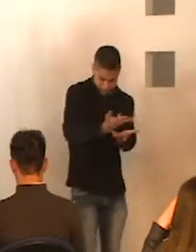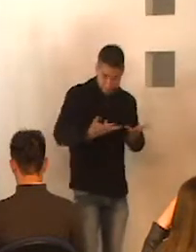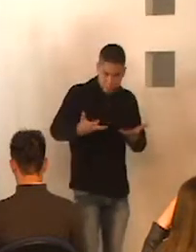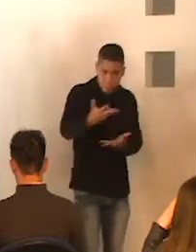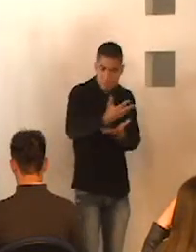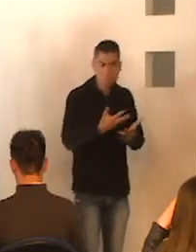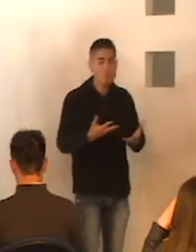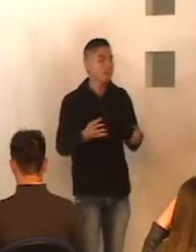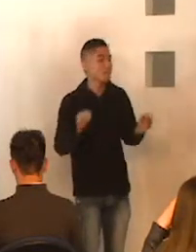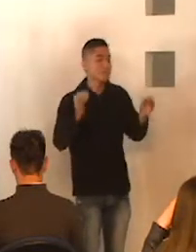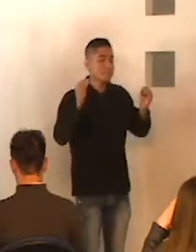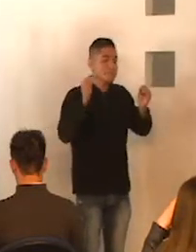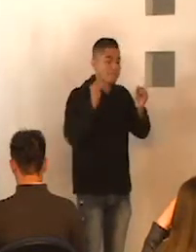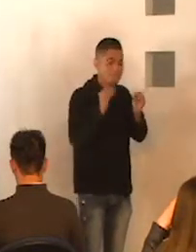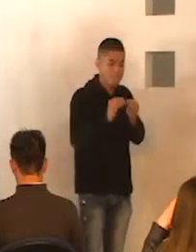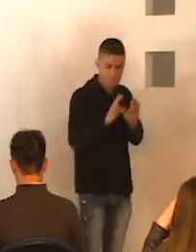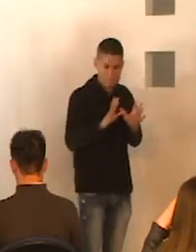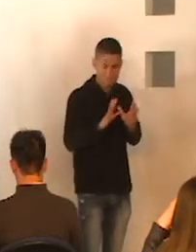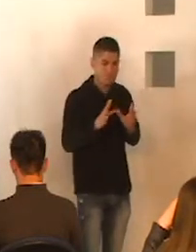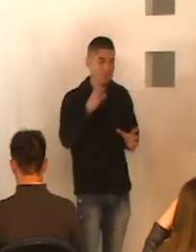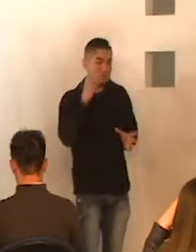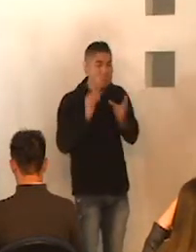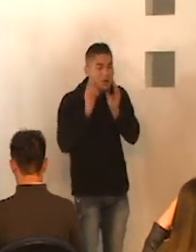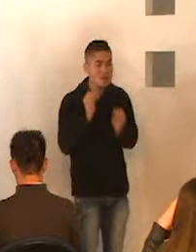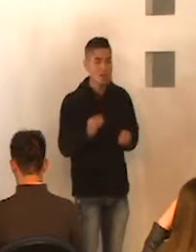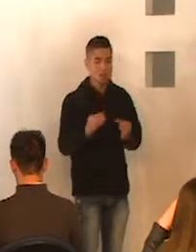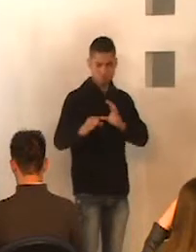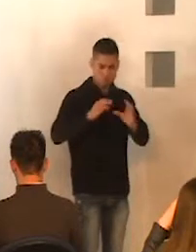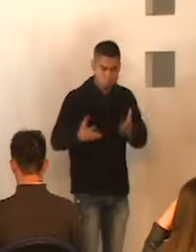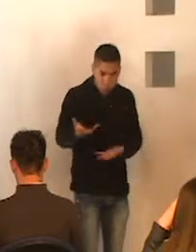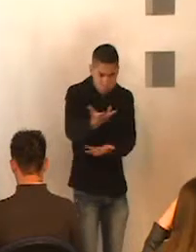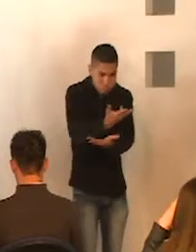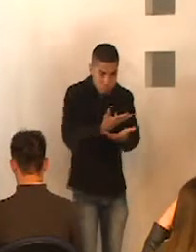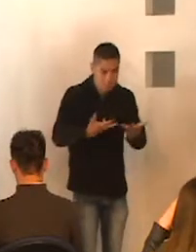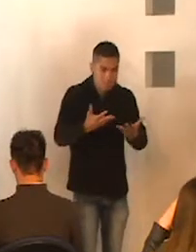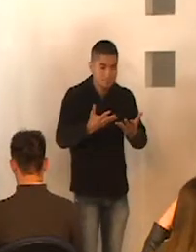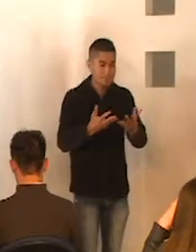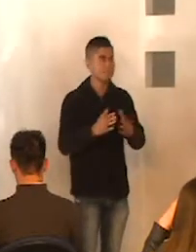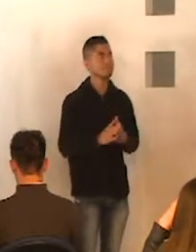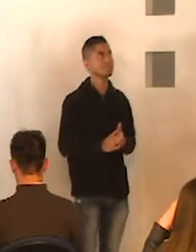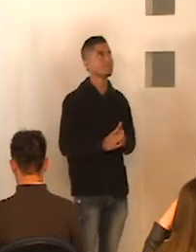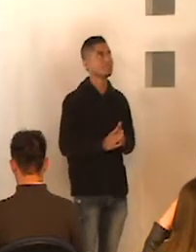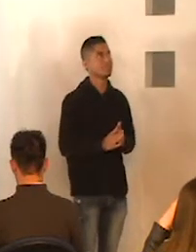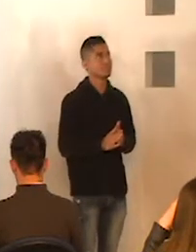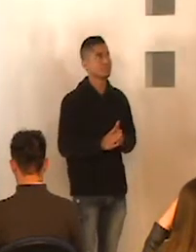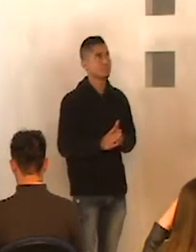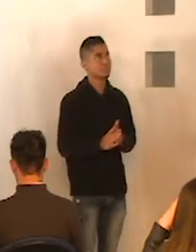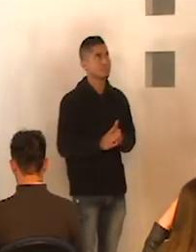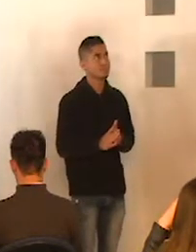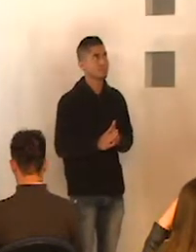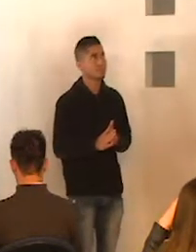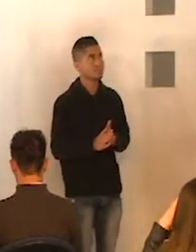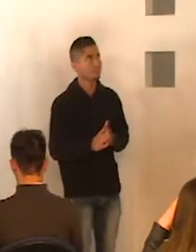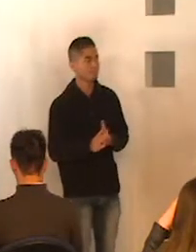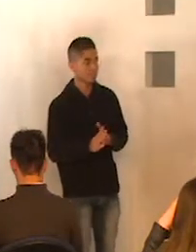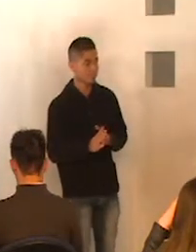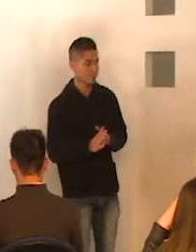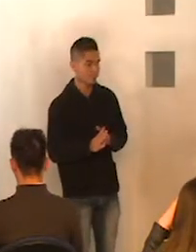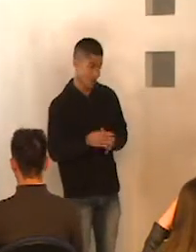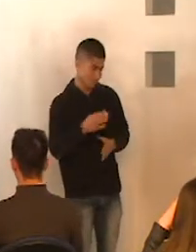intercambiar impresiones y poder intercambiar experiencias. Empezando pues por ahí, la experiencia